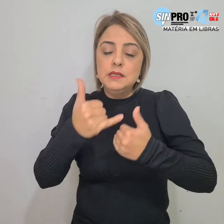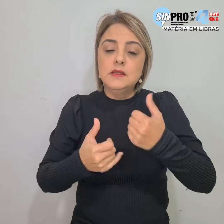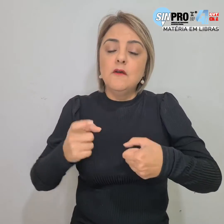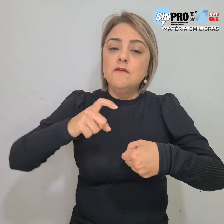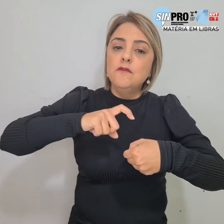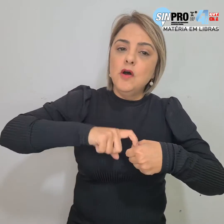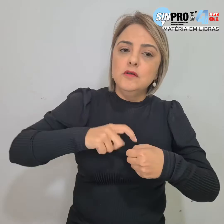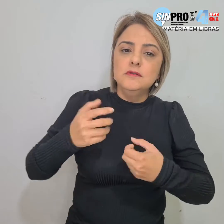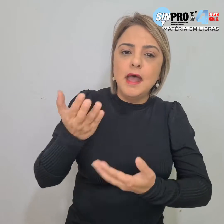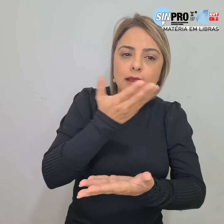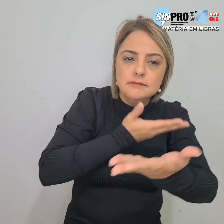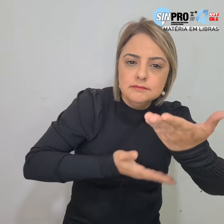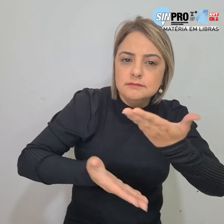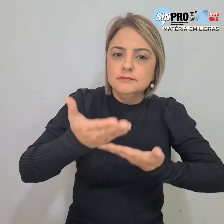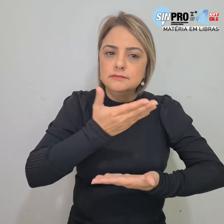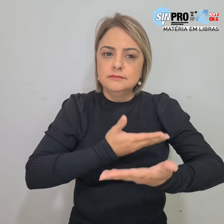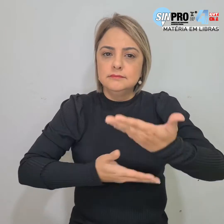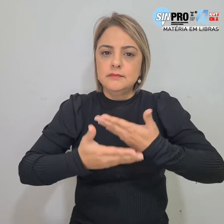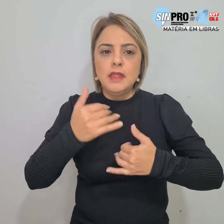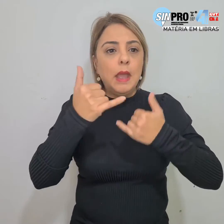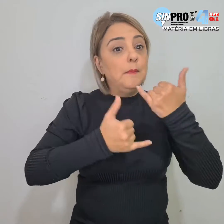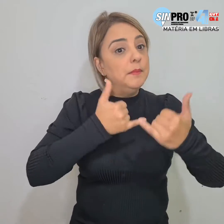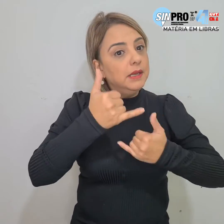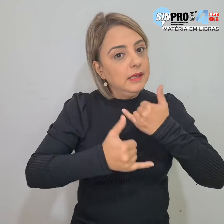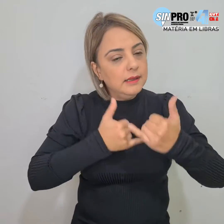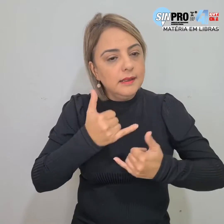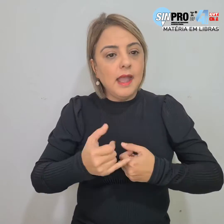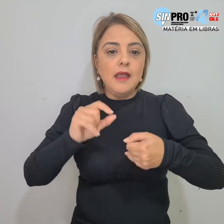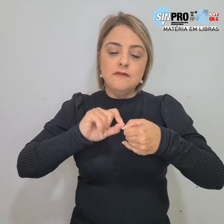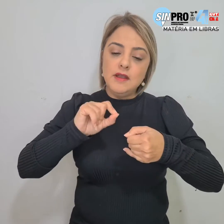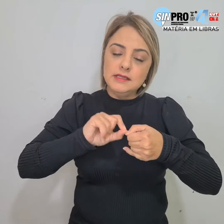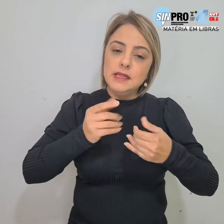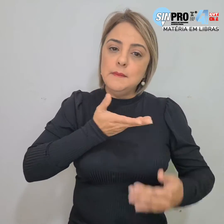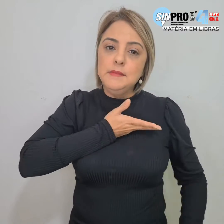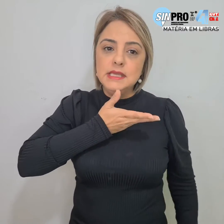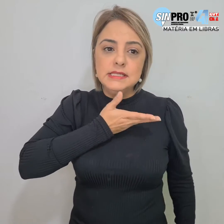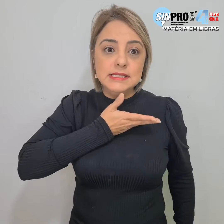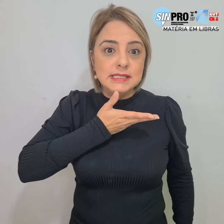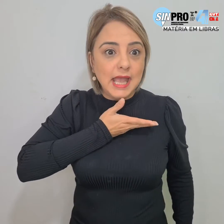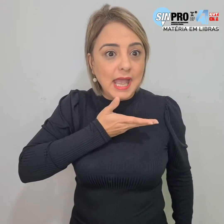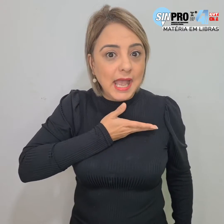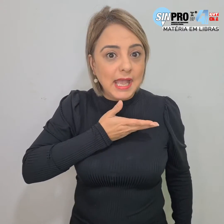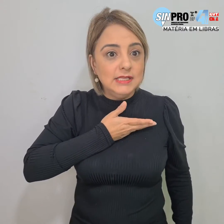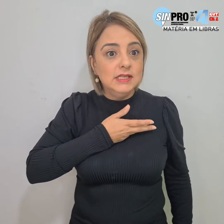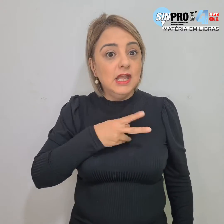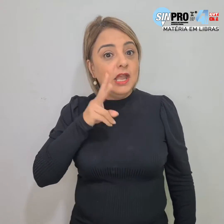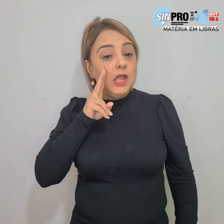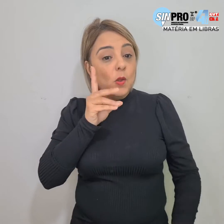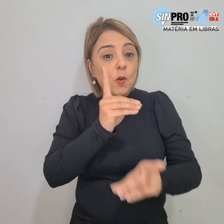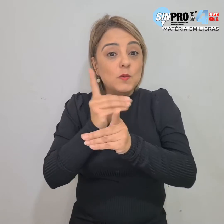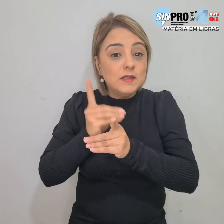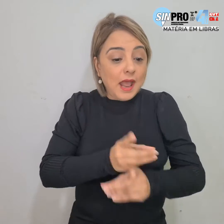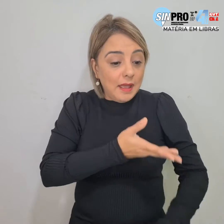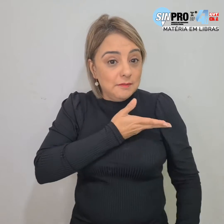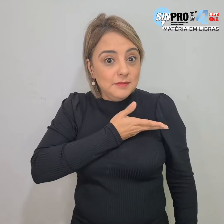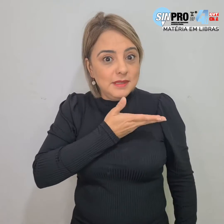relacionar, brincar, refazer laços, amizades, rever seus amigos. Hora de